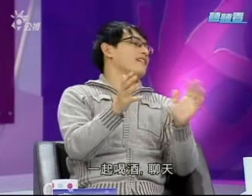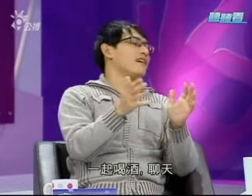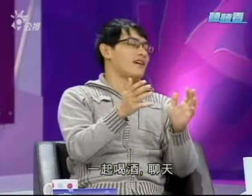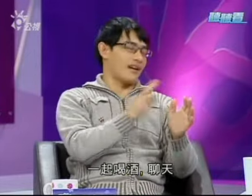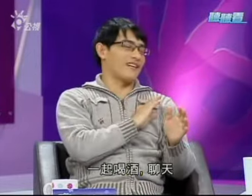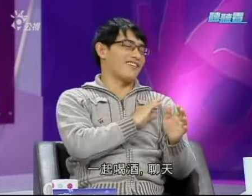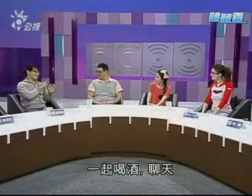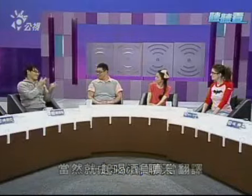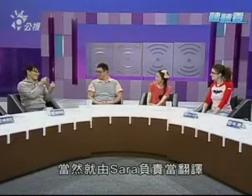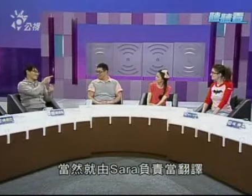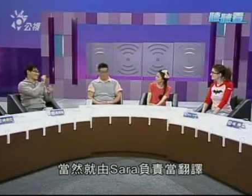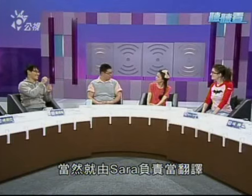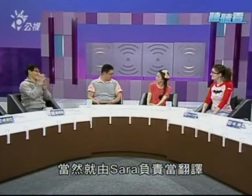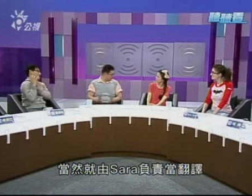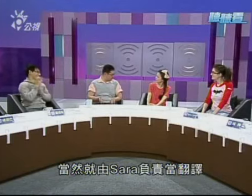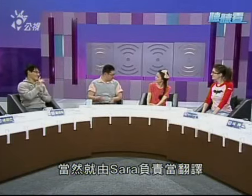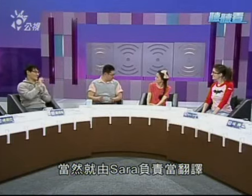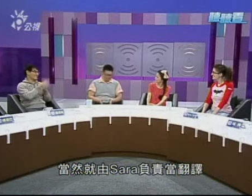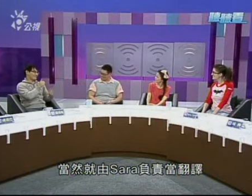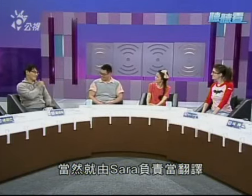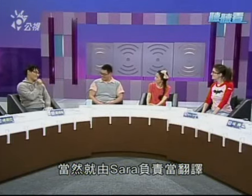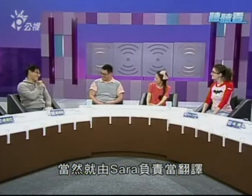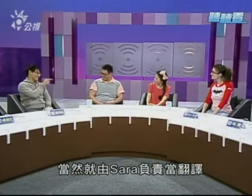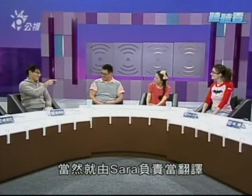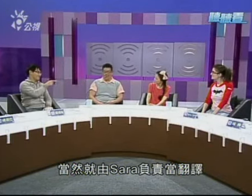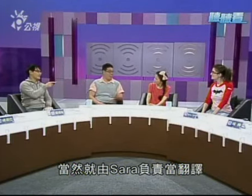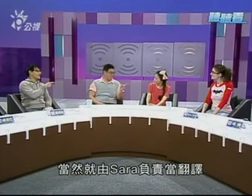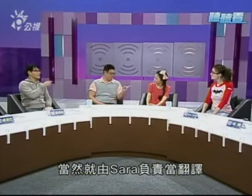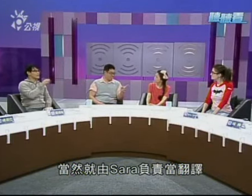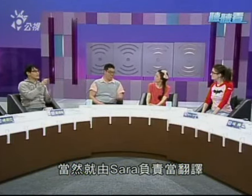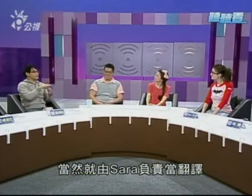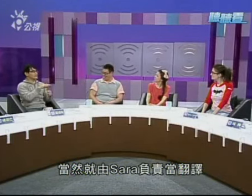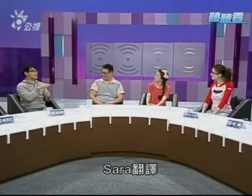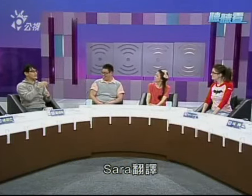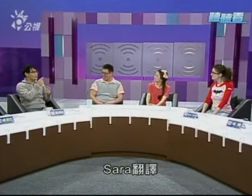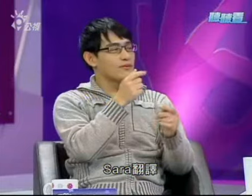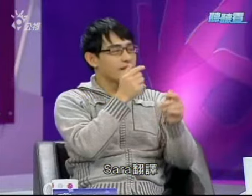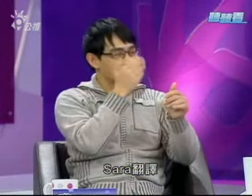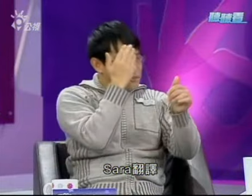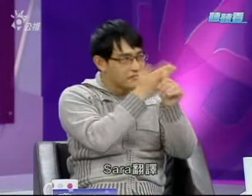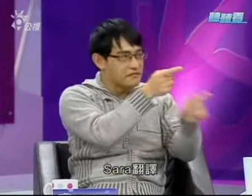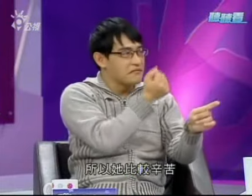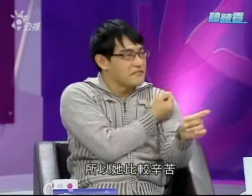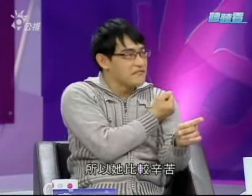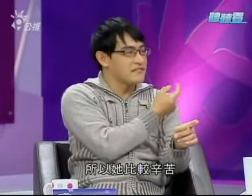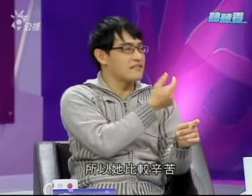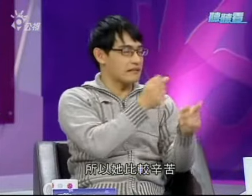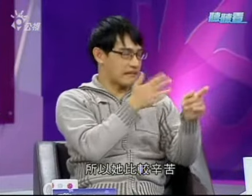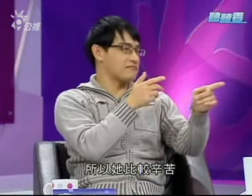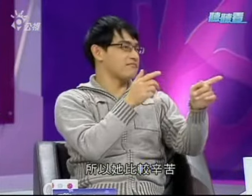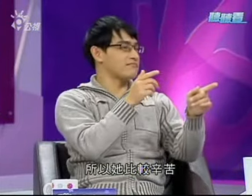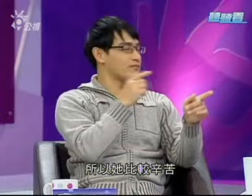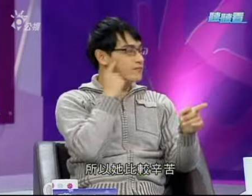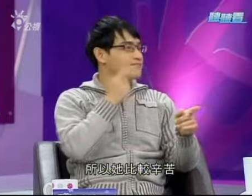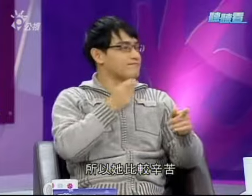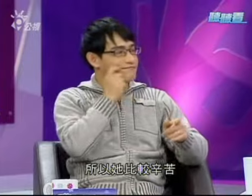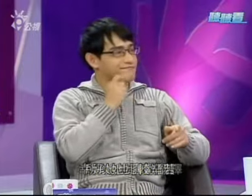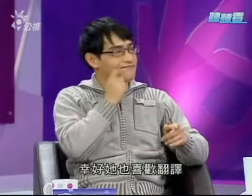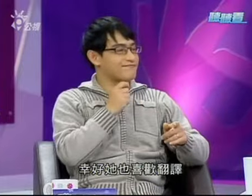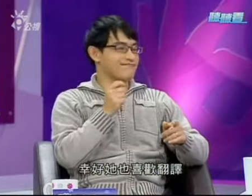啦当然呢就由Sara负责当翻译Sara翻译所以她比较辛苦幸好